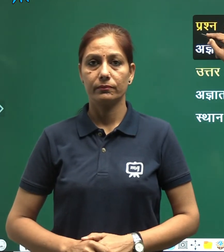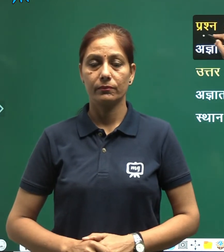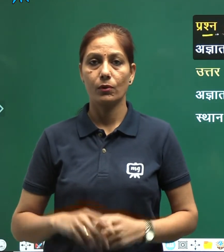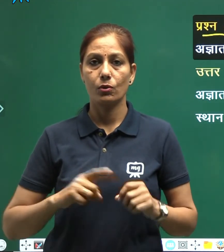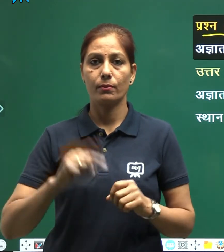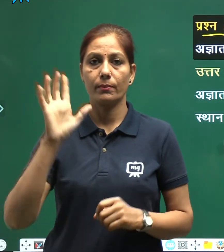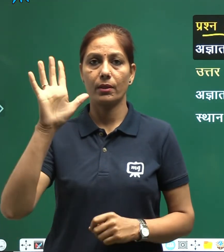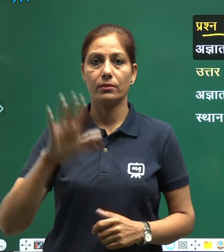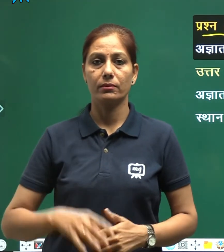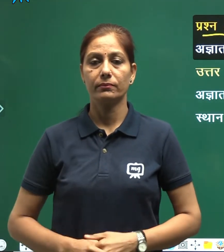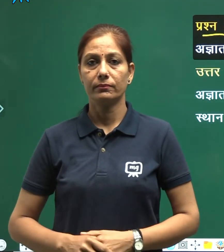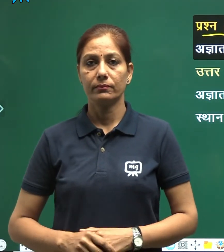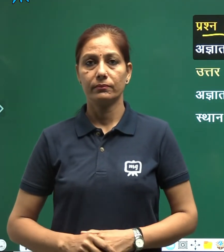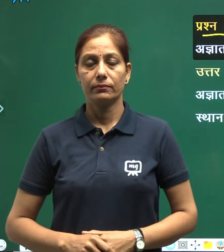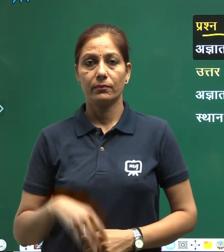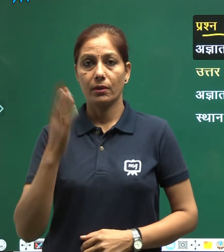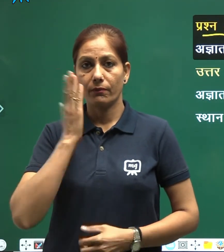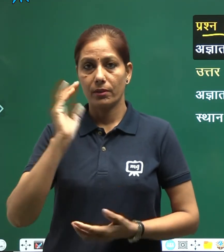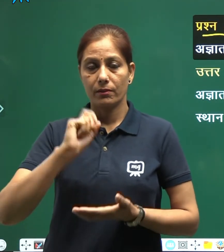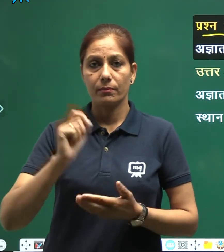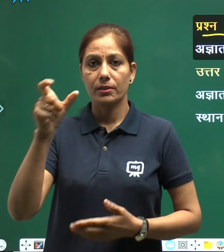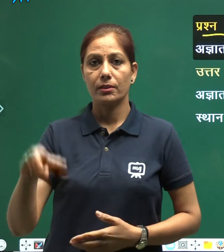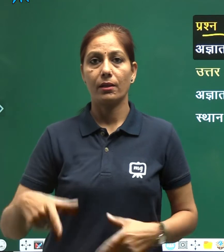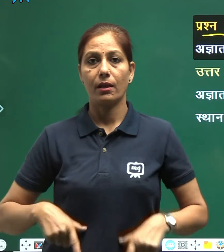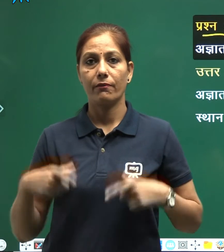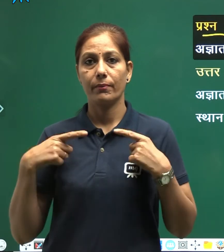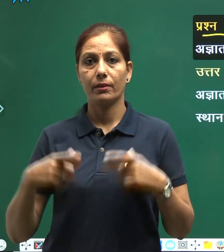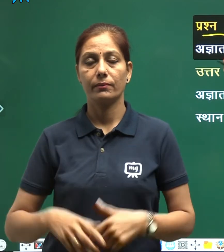प्रश्न 5, कवि के जीवन में